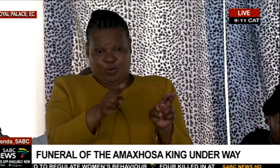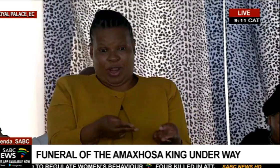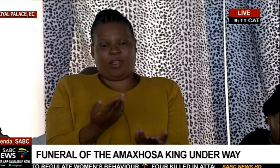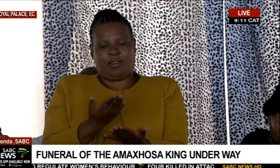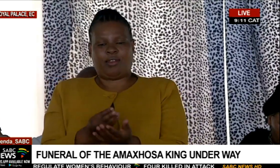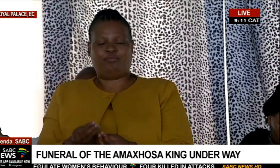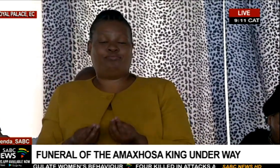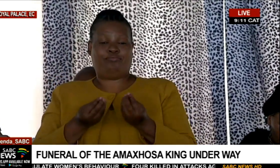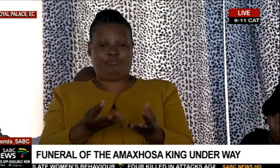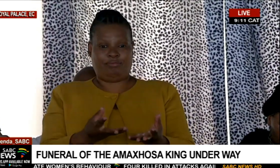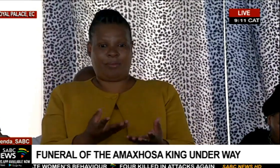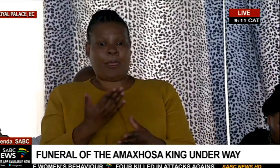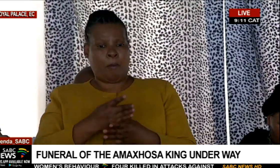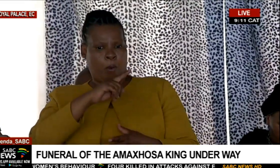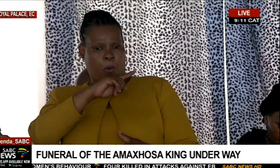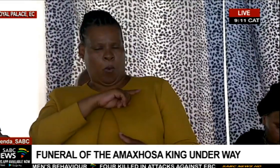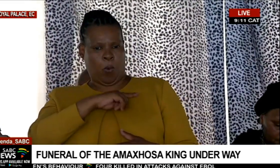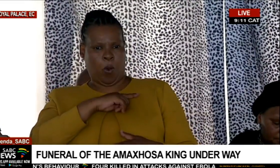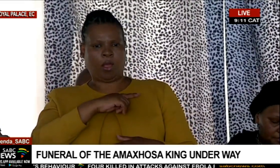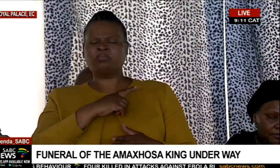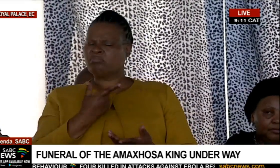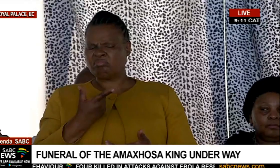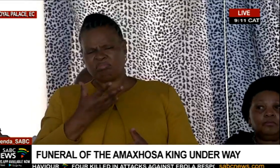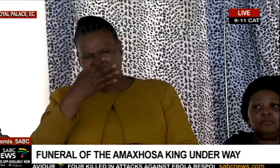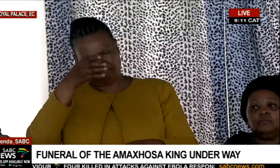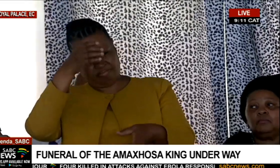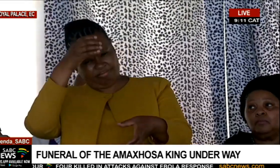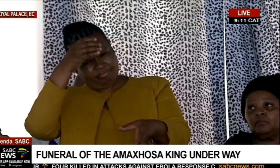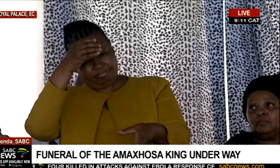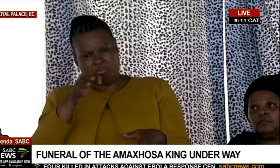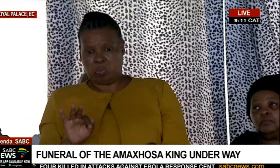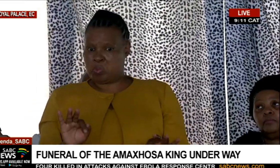uzwelonke wayingenantsimi yankosi igorha